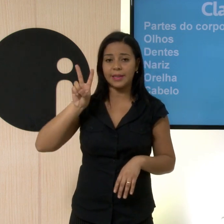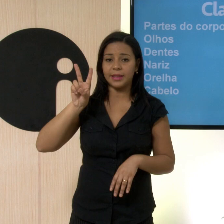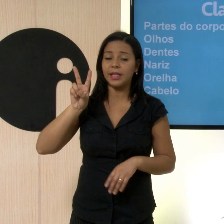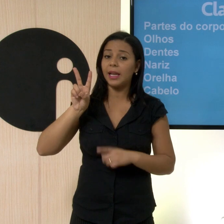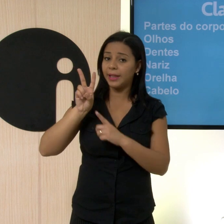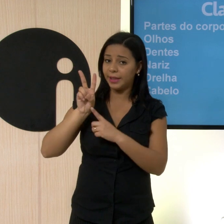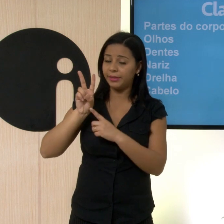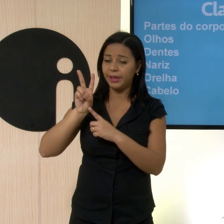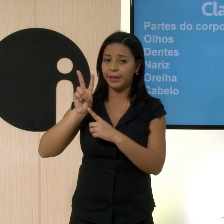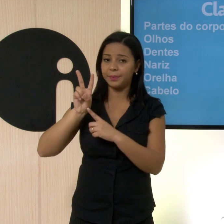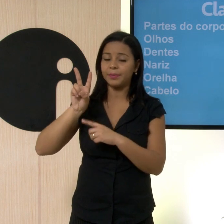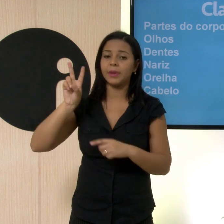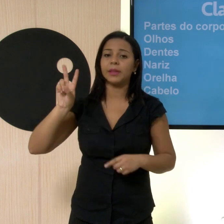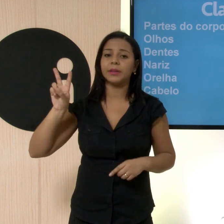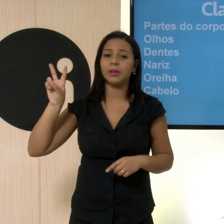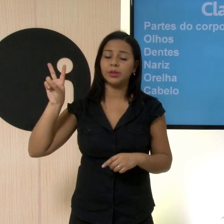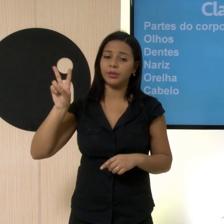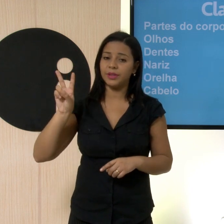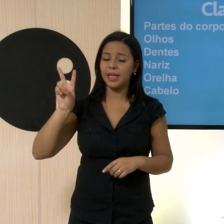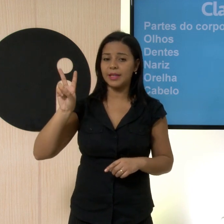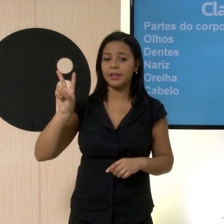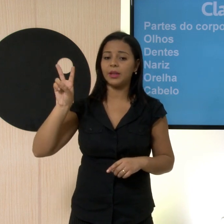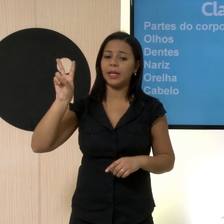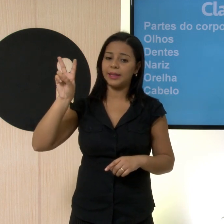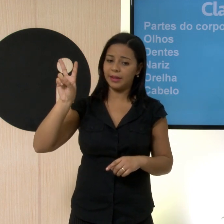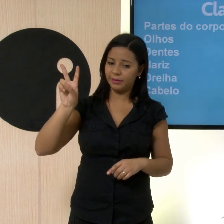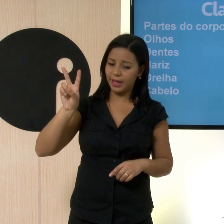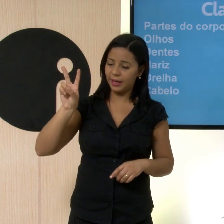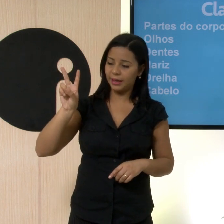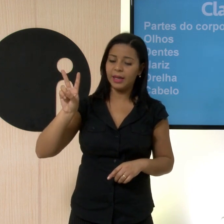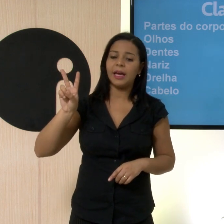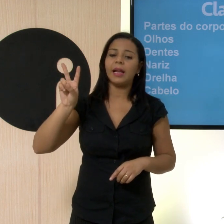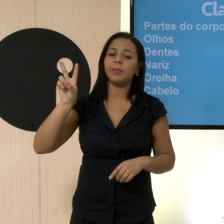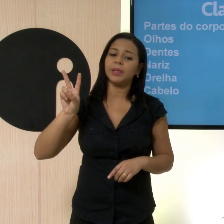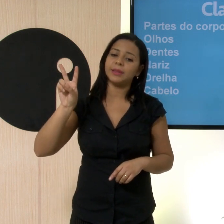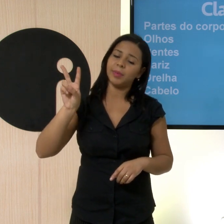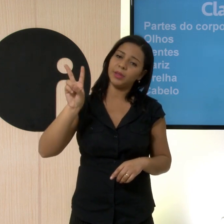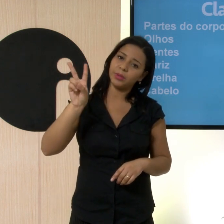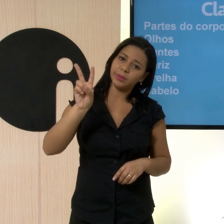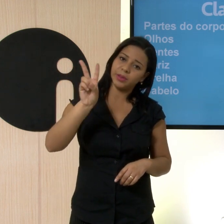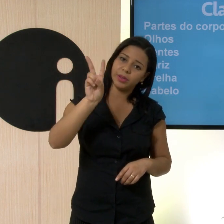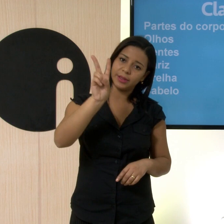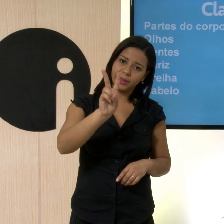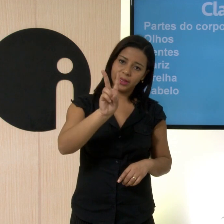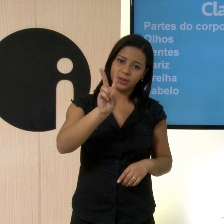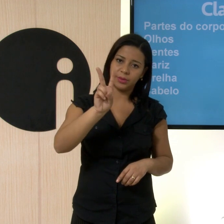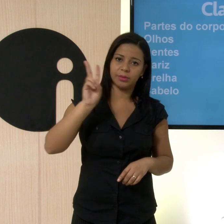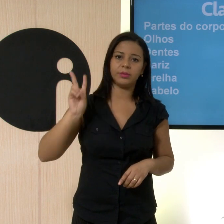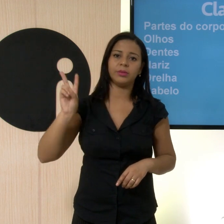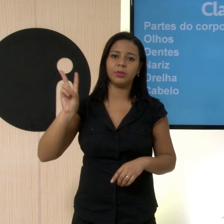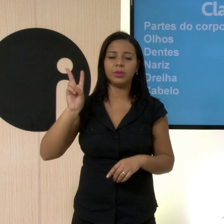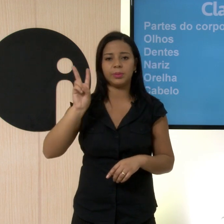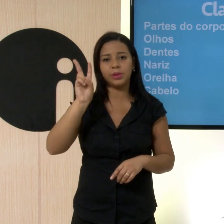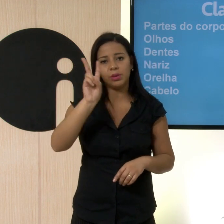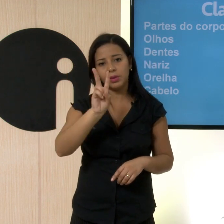assim, é a letra V. Então, se eu fizer assim, a letra V, ela pode ser para 2 pessoas andando. 2